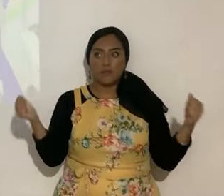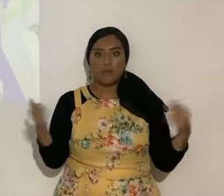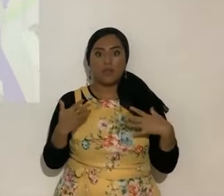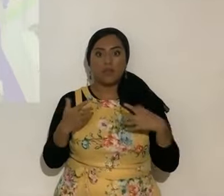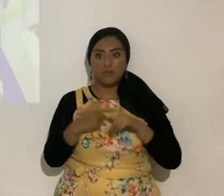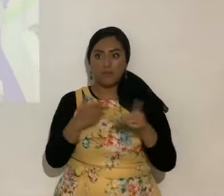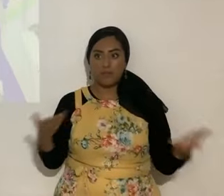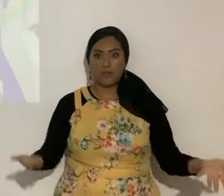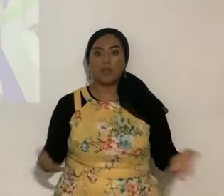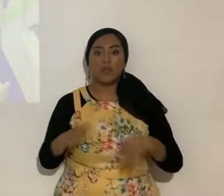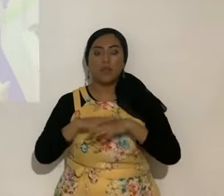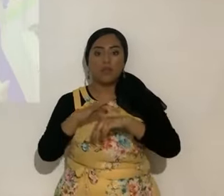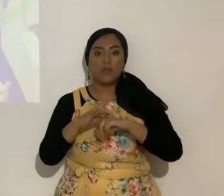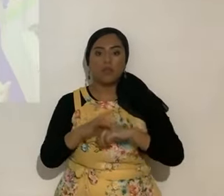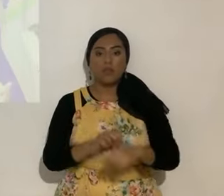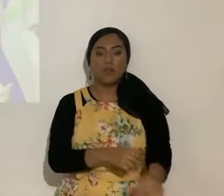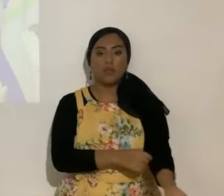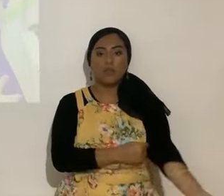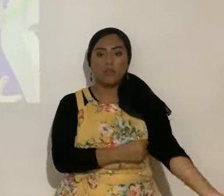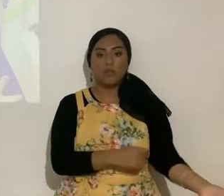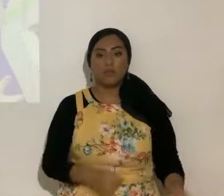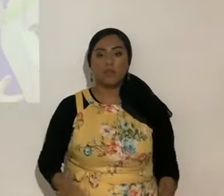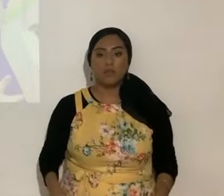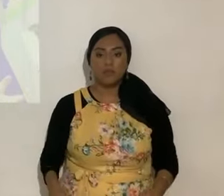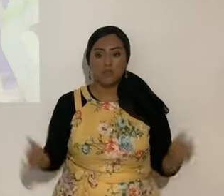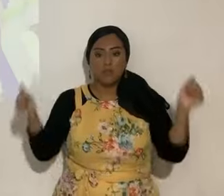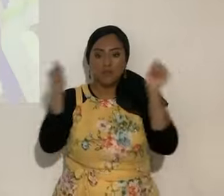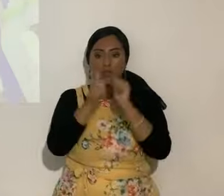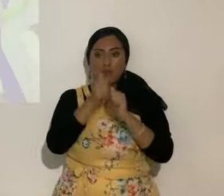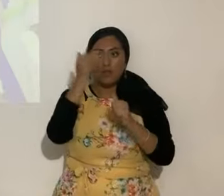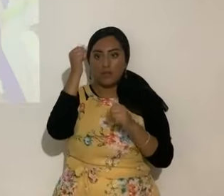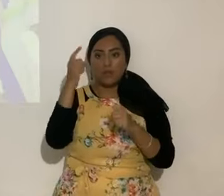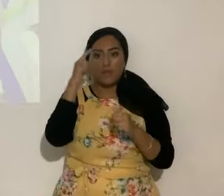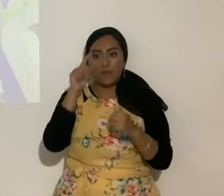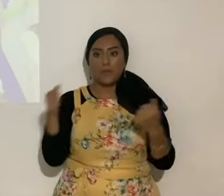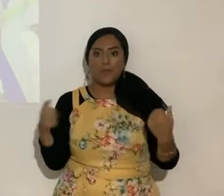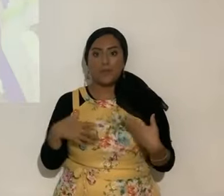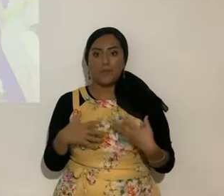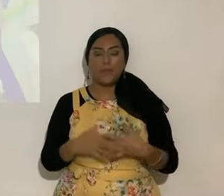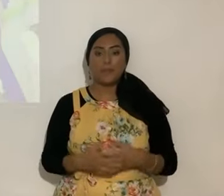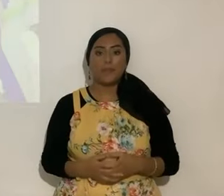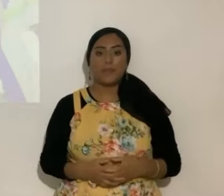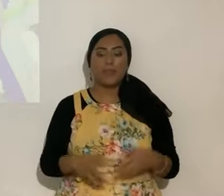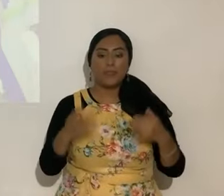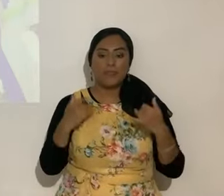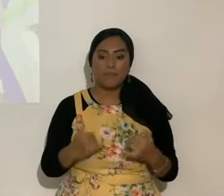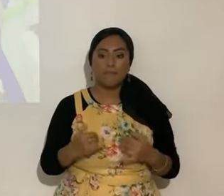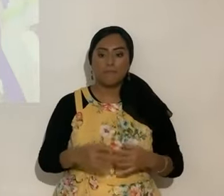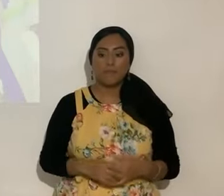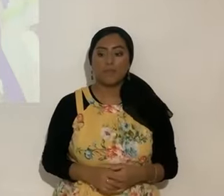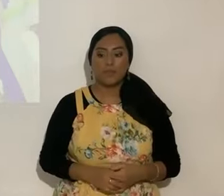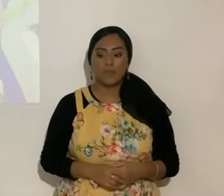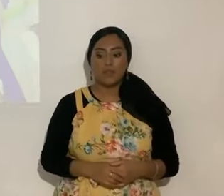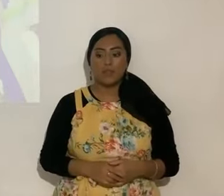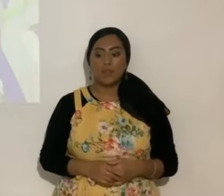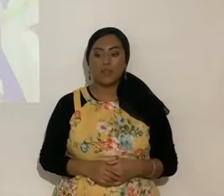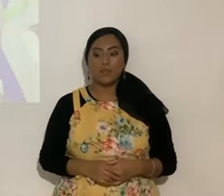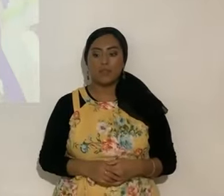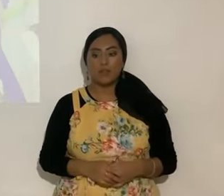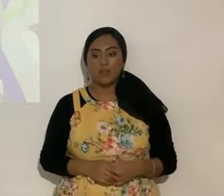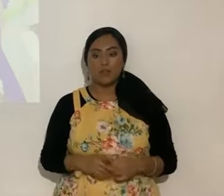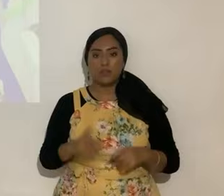desde aquí, desde la tierra, y ya están dentro de los cielos, en los brazos de Yahshua, que va a tener miedo, ahora, o sea, le